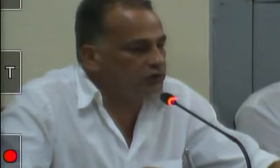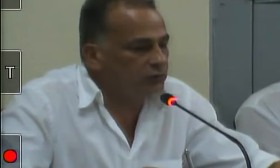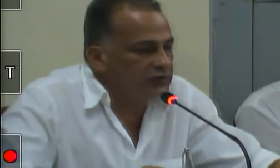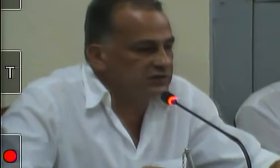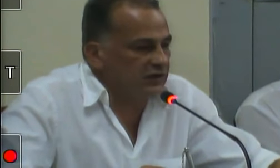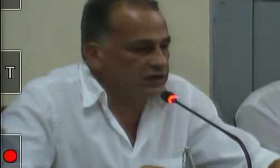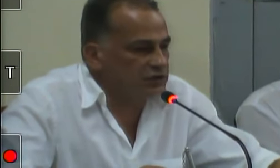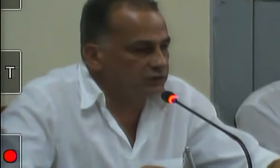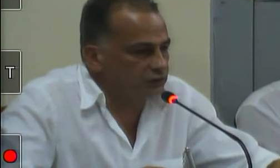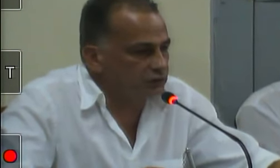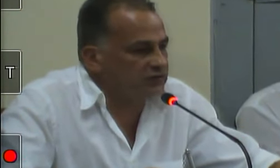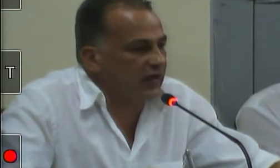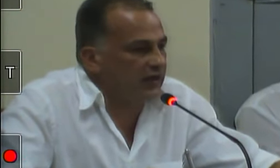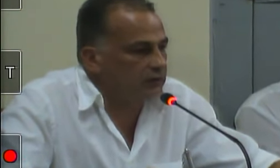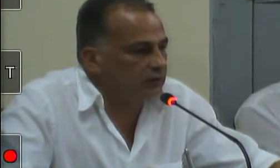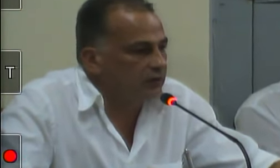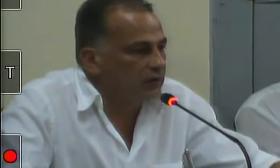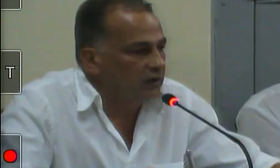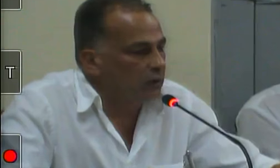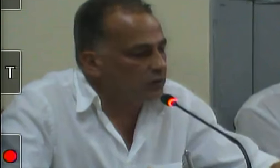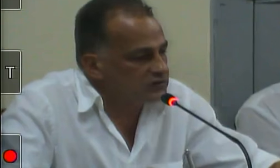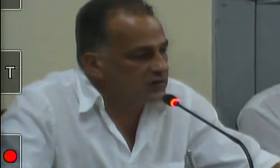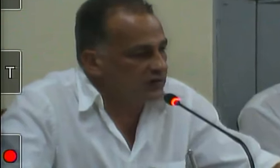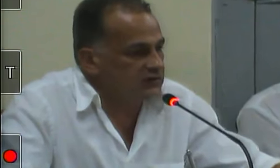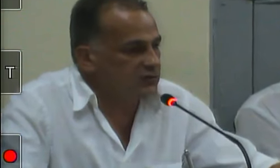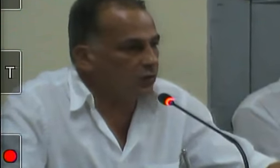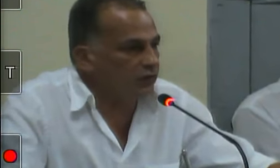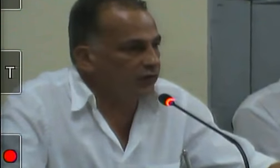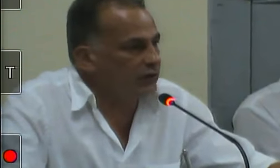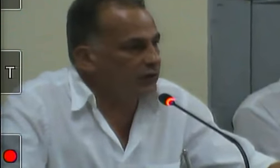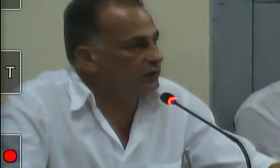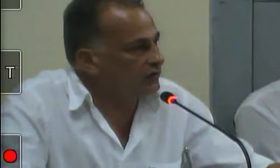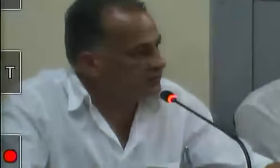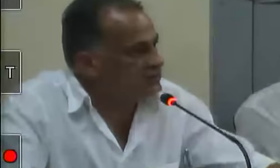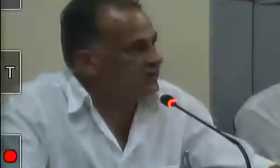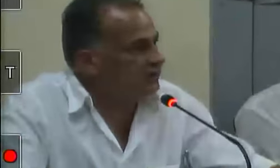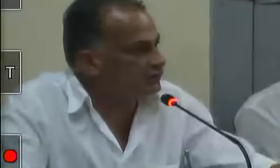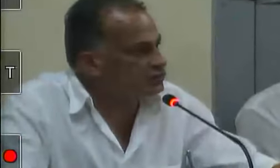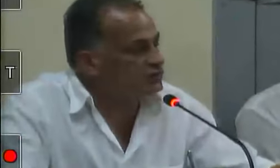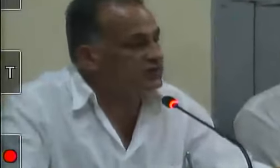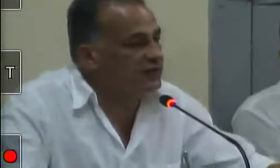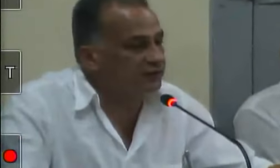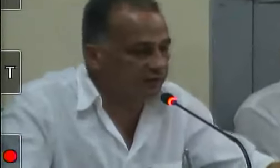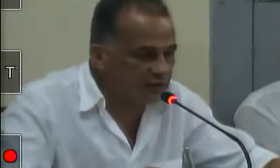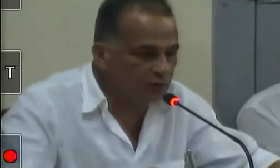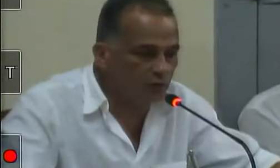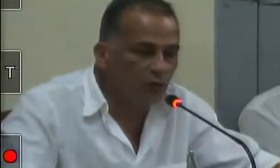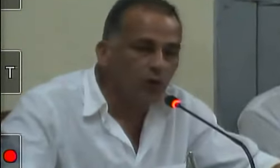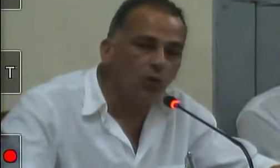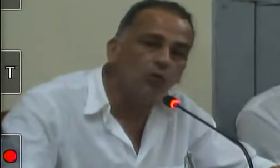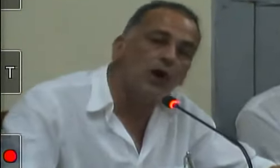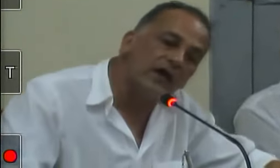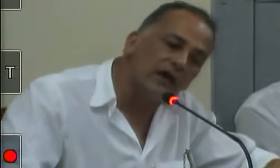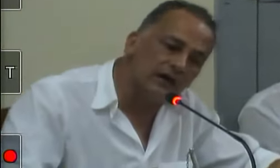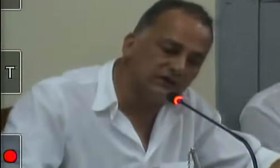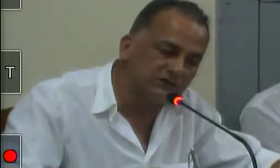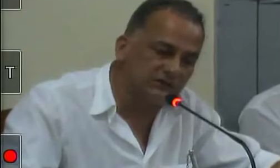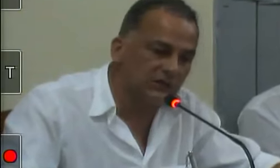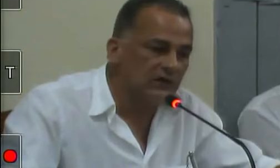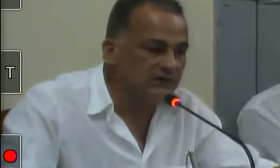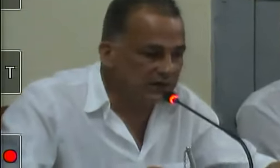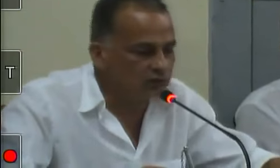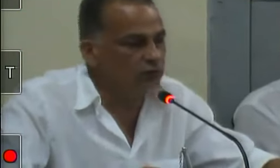ato administrativo do Estado em conceder esse convênio e esse serviço ser feito como era